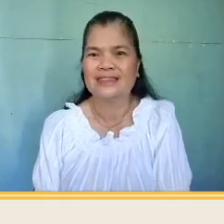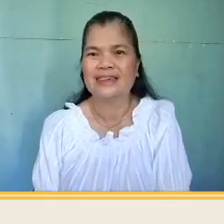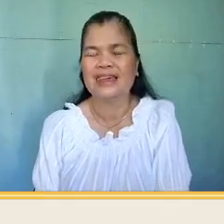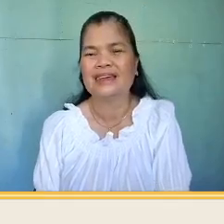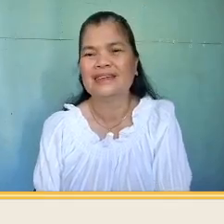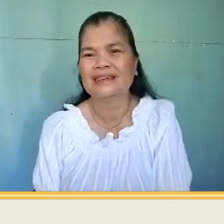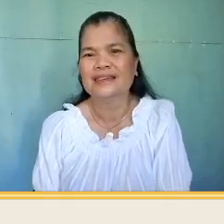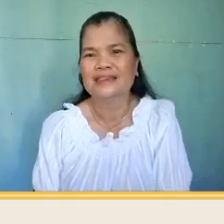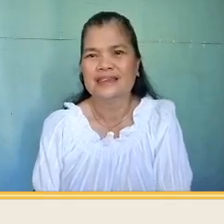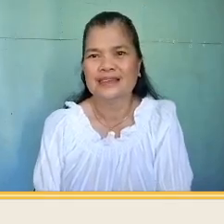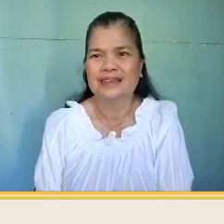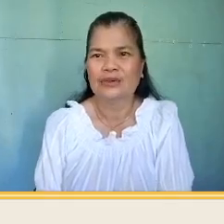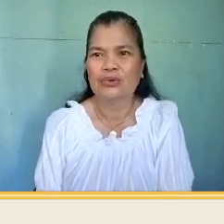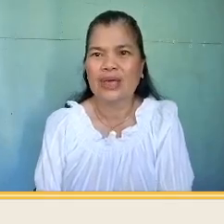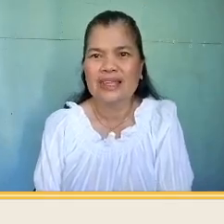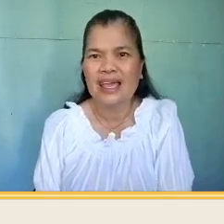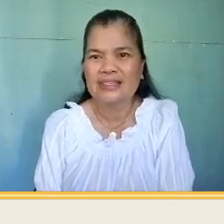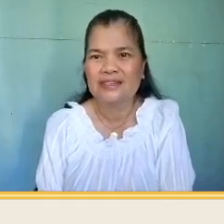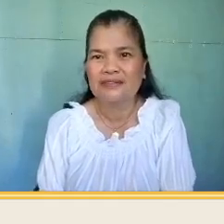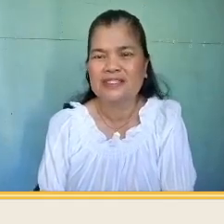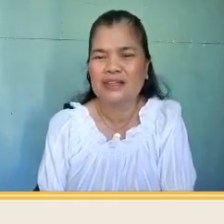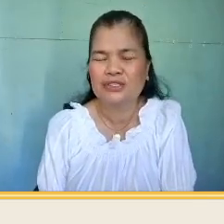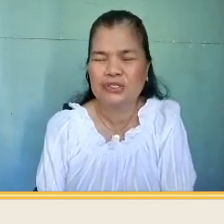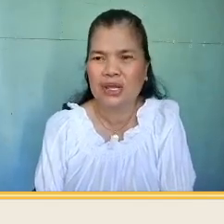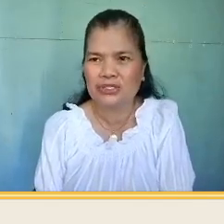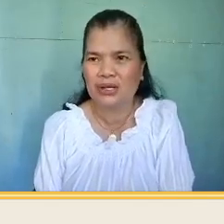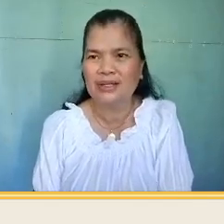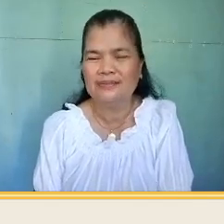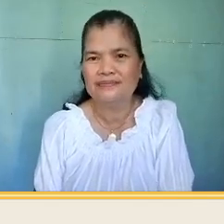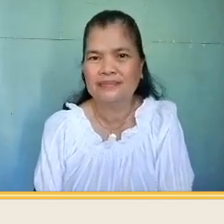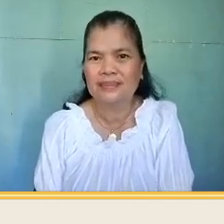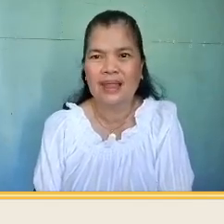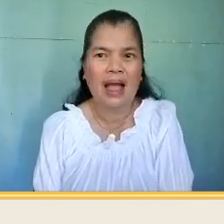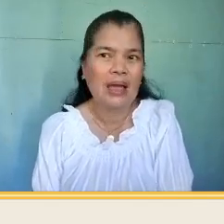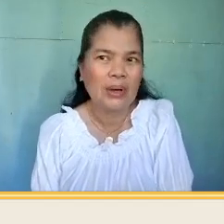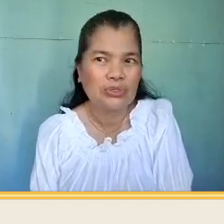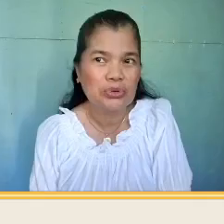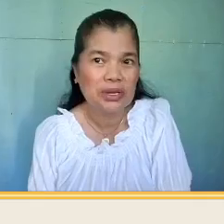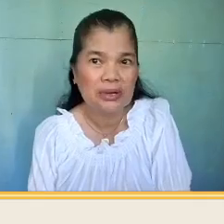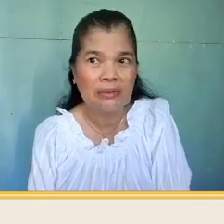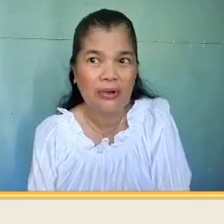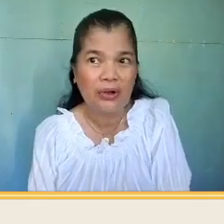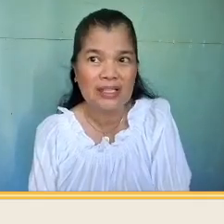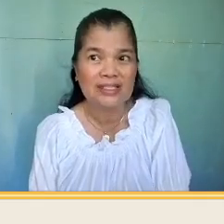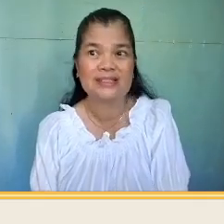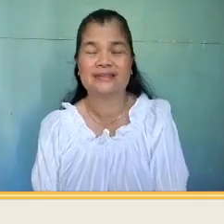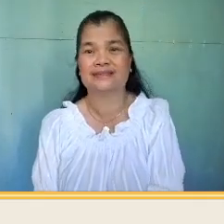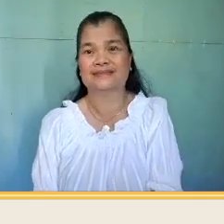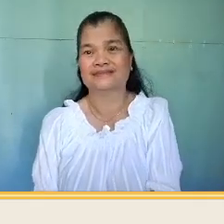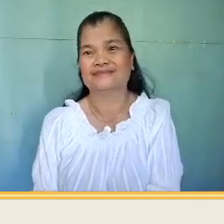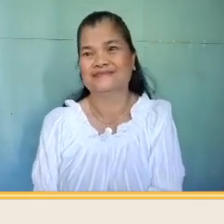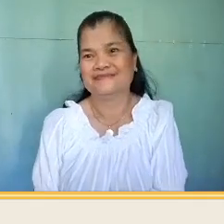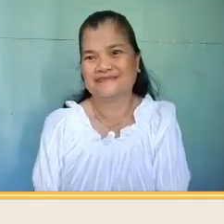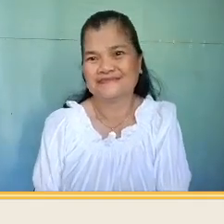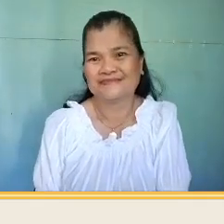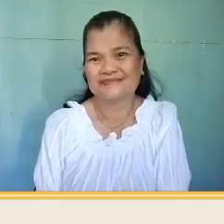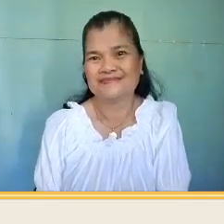Ayan, sige. Who can guess the first illustration? I want to hear your voice.